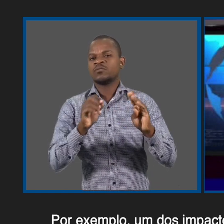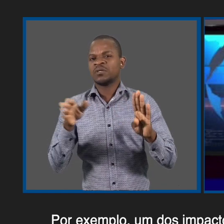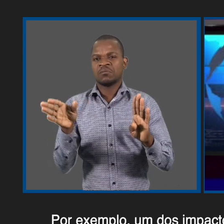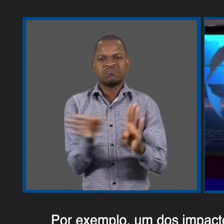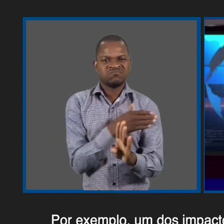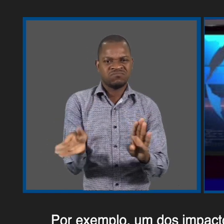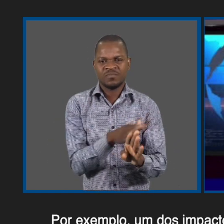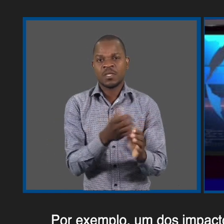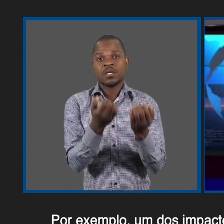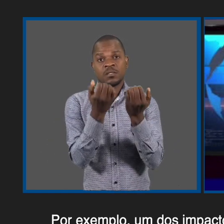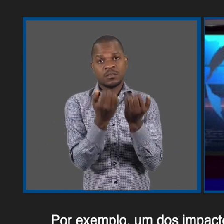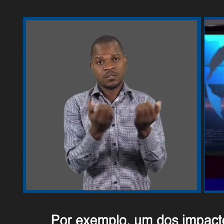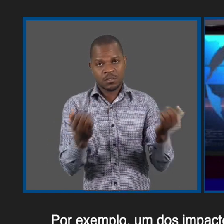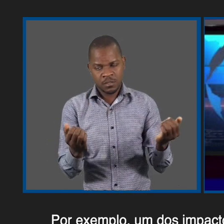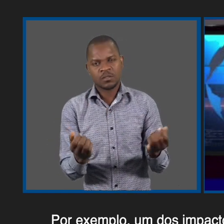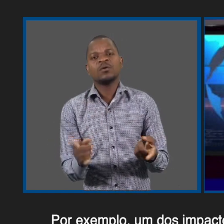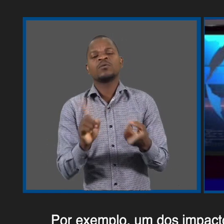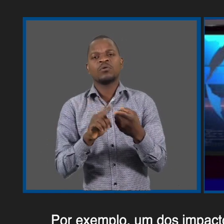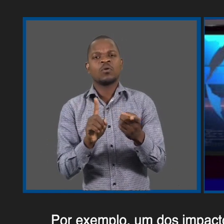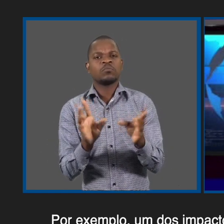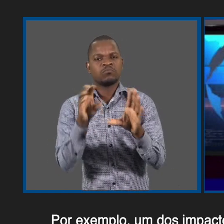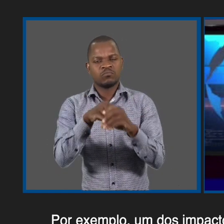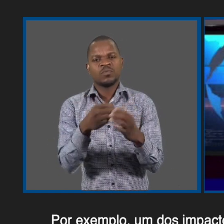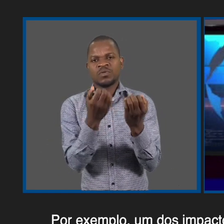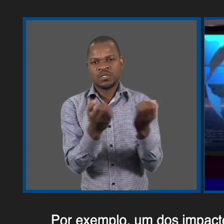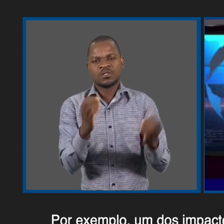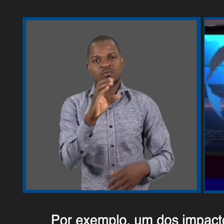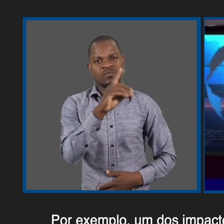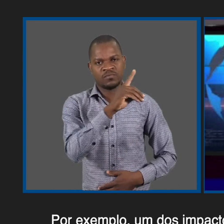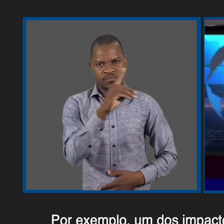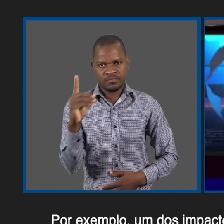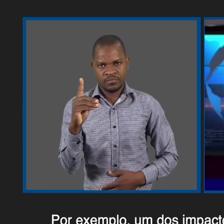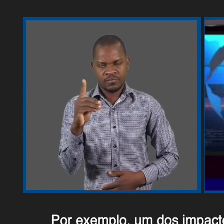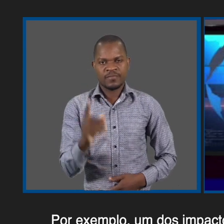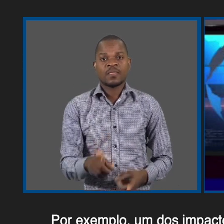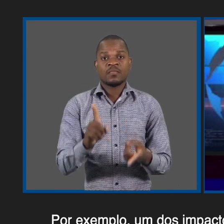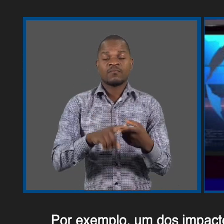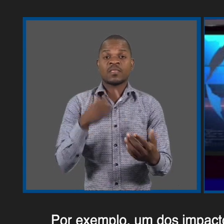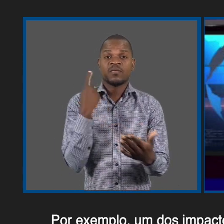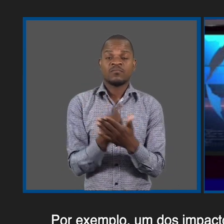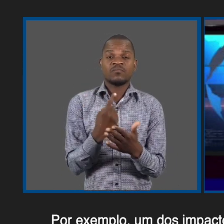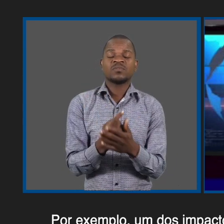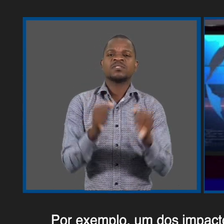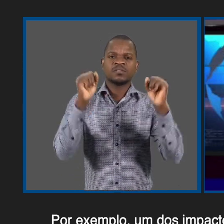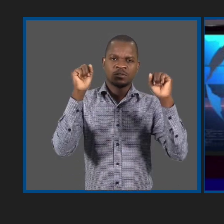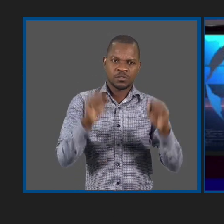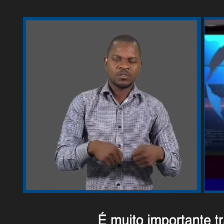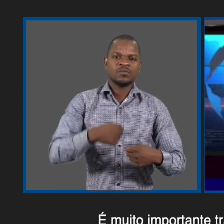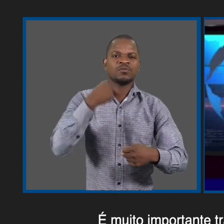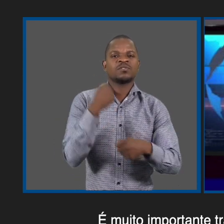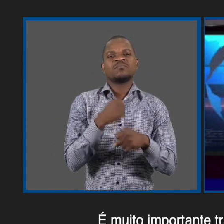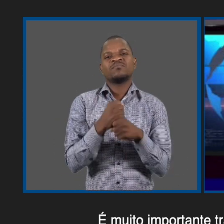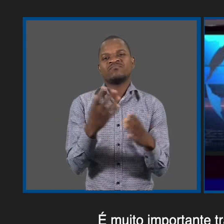o aumento do risco da violência para as crianças, incluindo as crianças com deficiência.